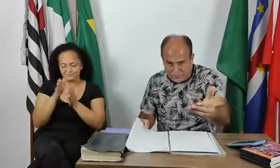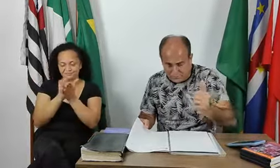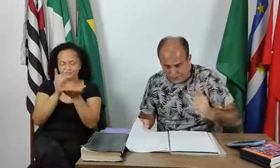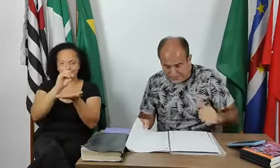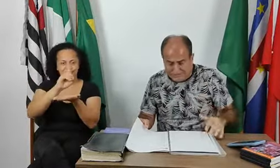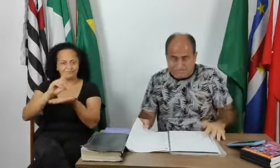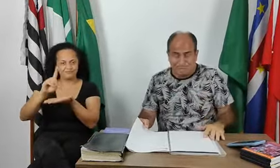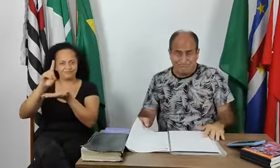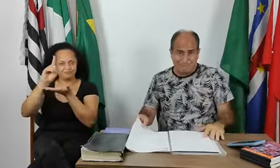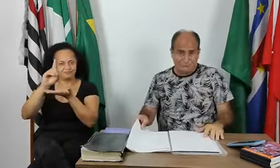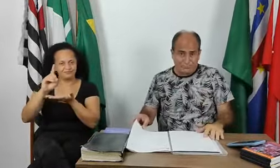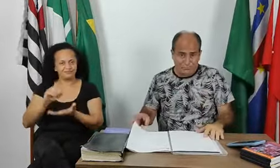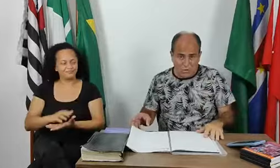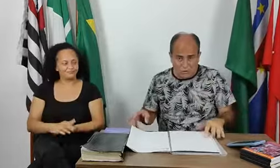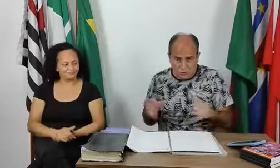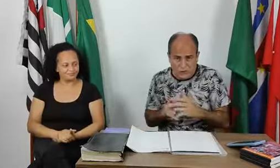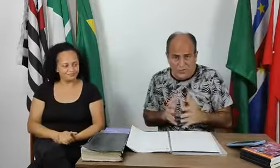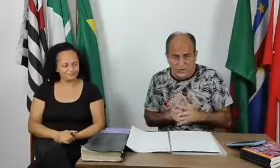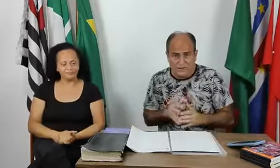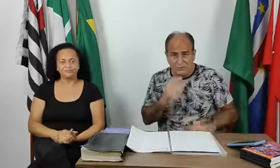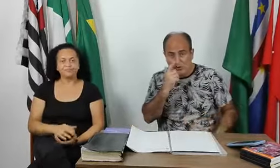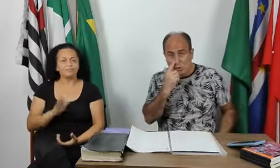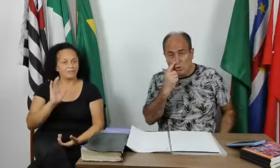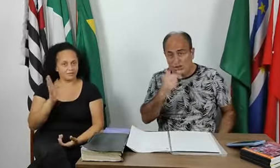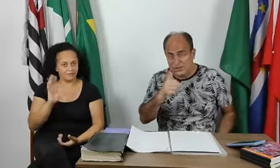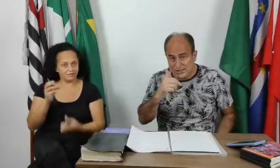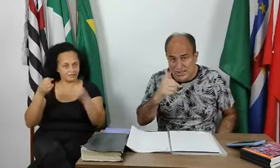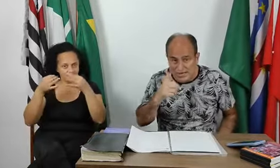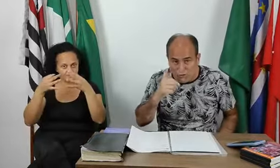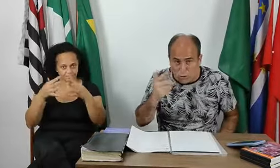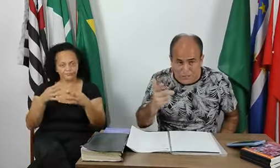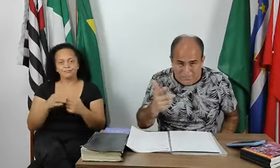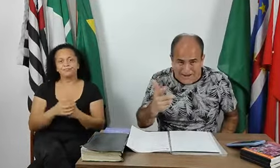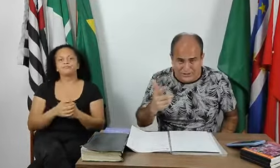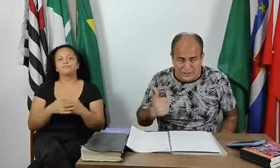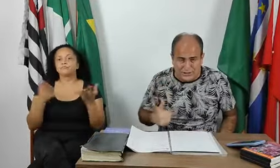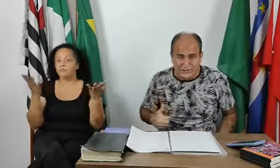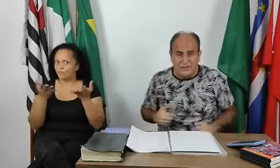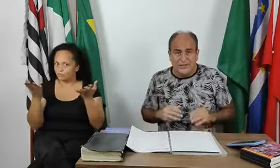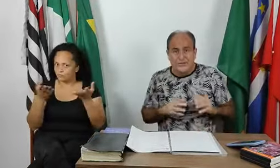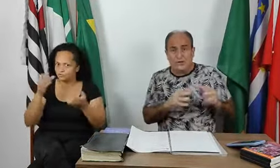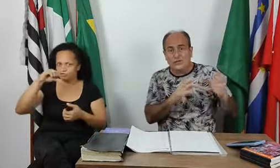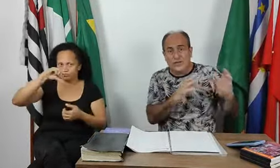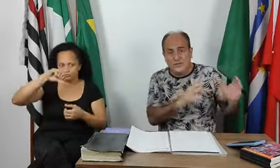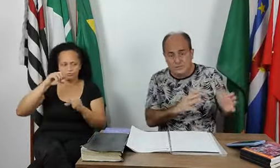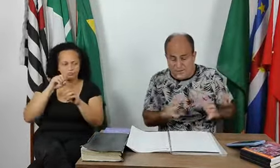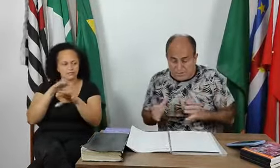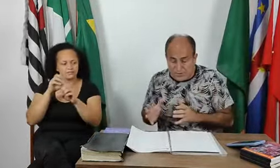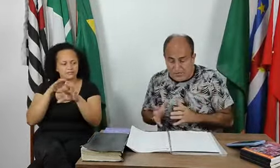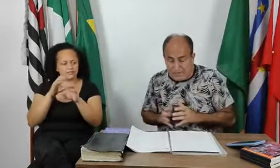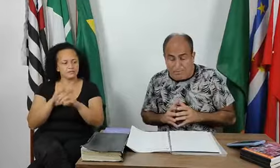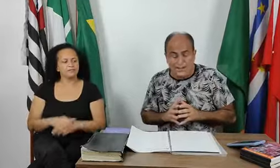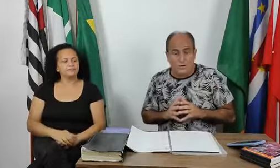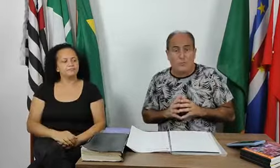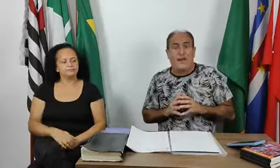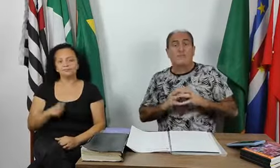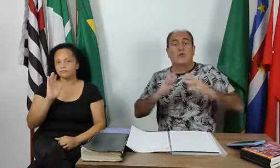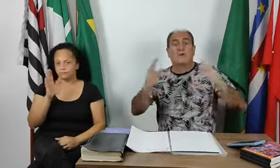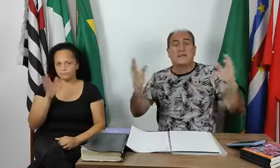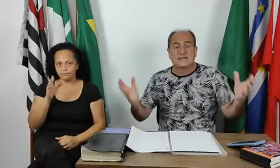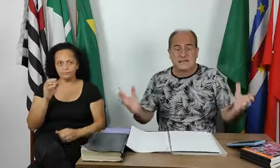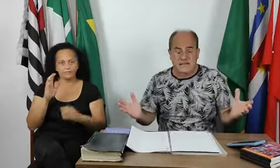vida, Como nós falamos, hoje é a 9ª parte, Nós falamos na primeira parte sobre